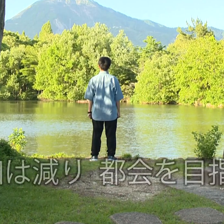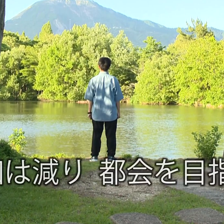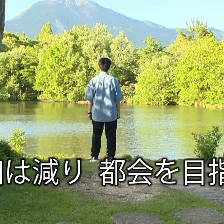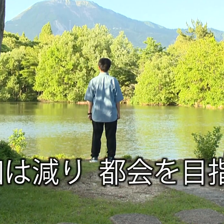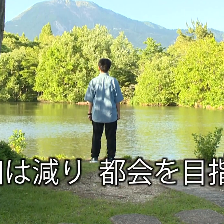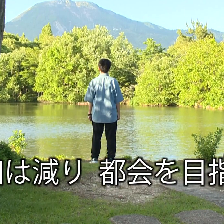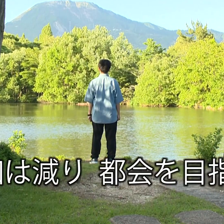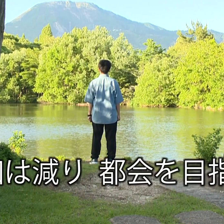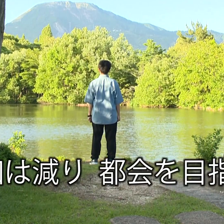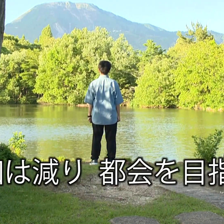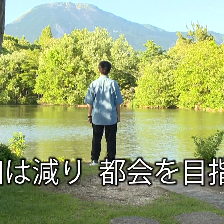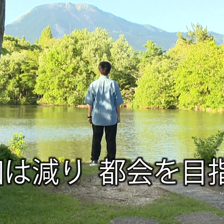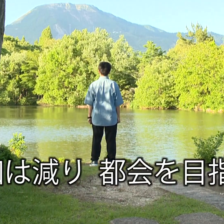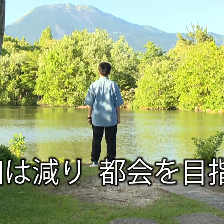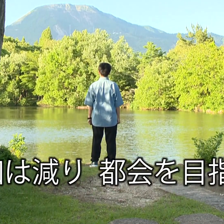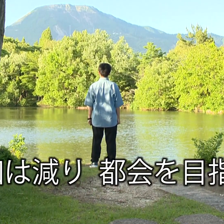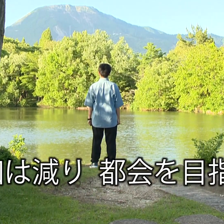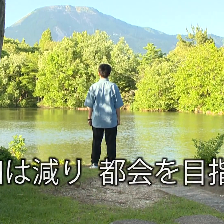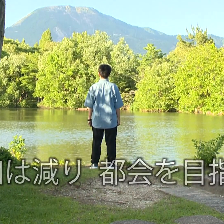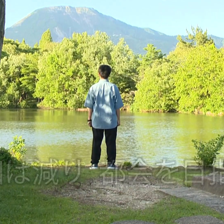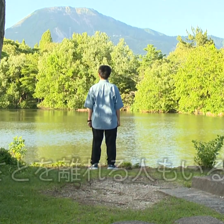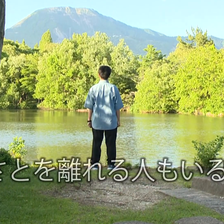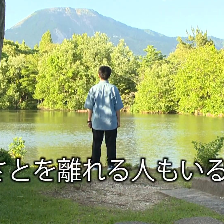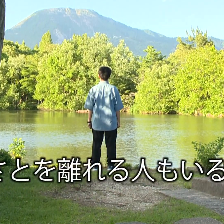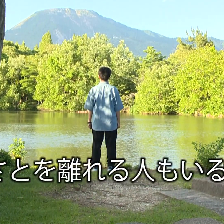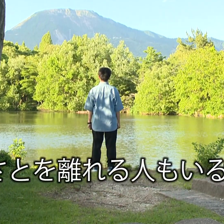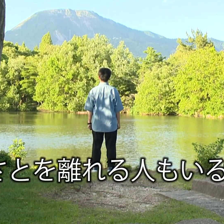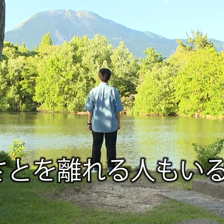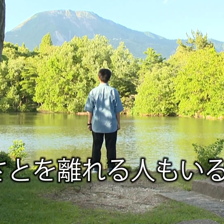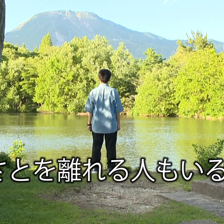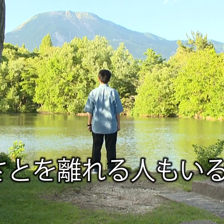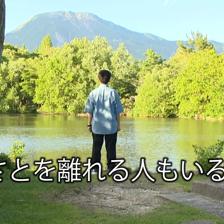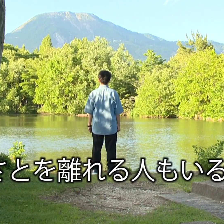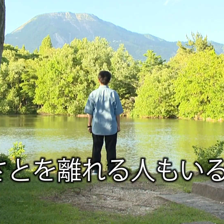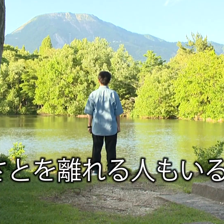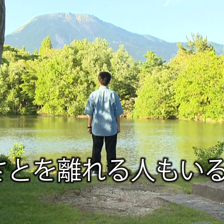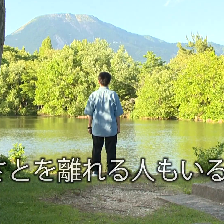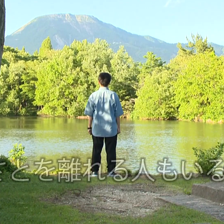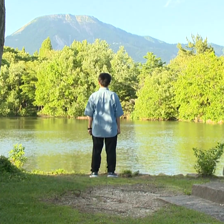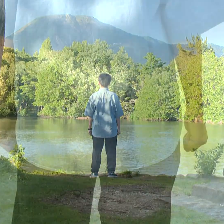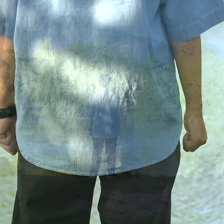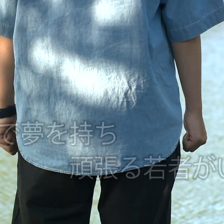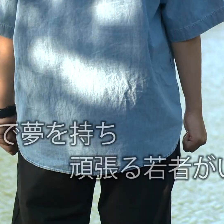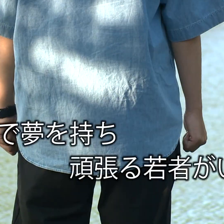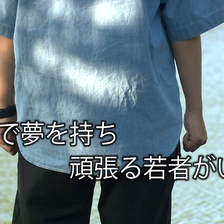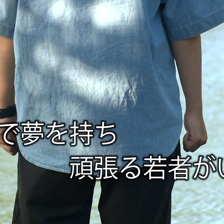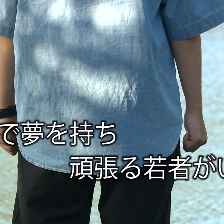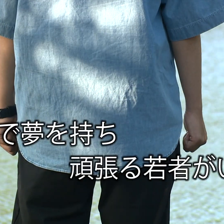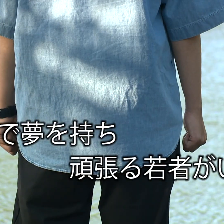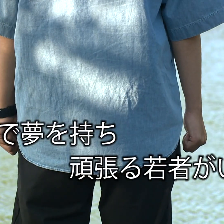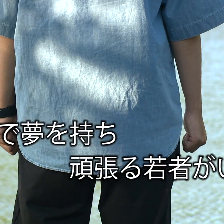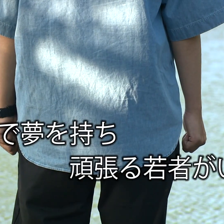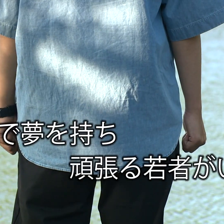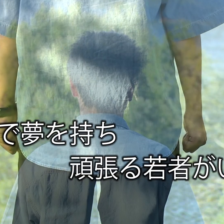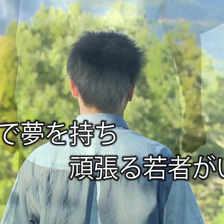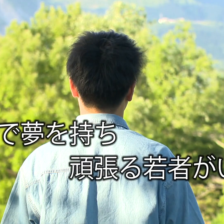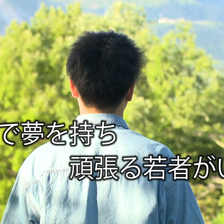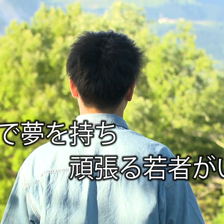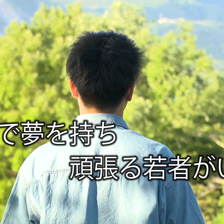人口は減り、都会を目指しふるさとを離れる人もいる中で、米原で夢を持ち頑張る若